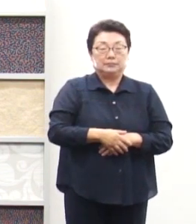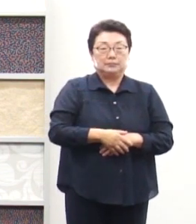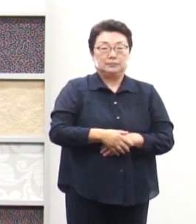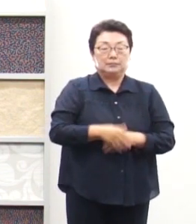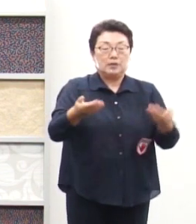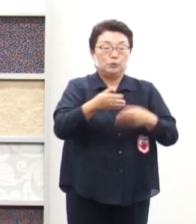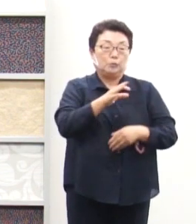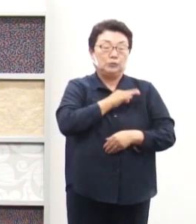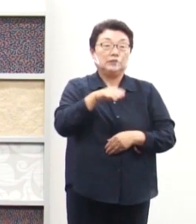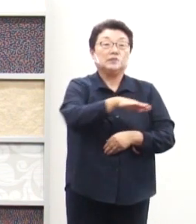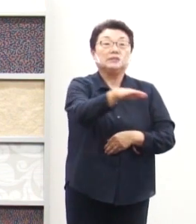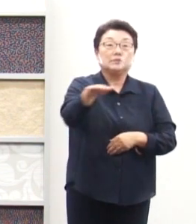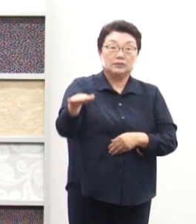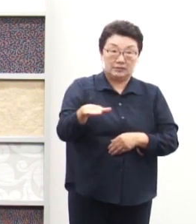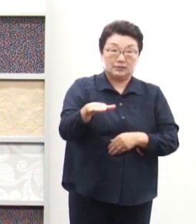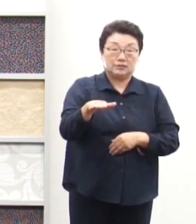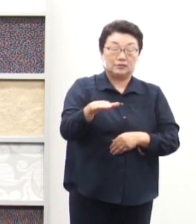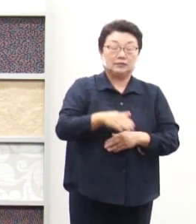職員の皆さん